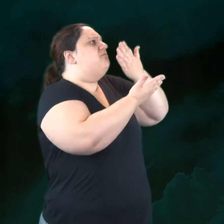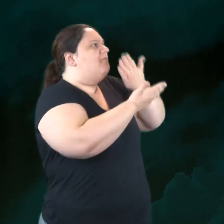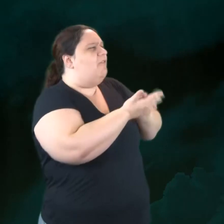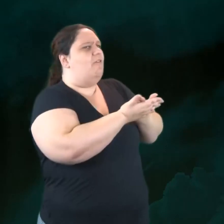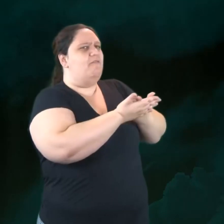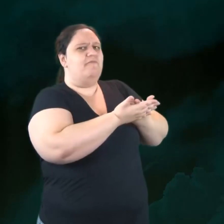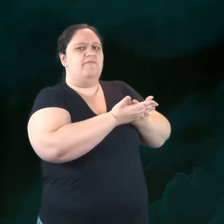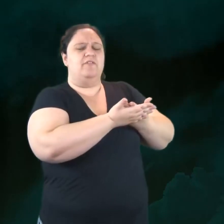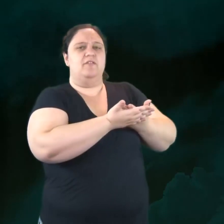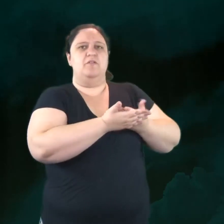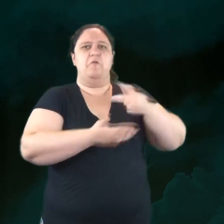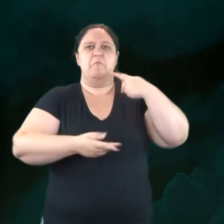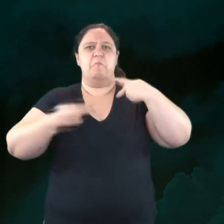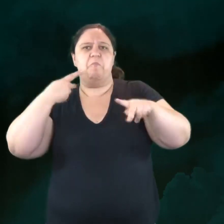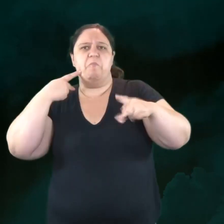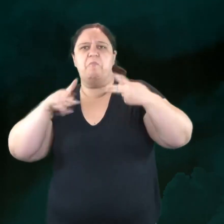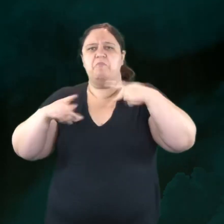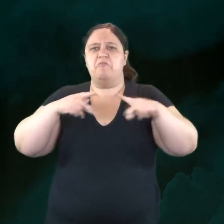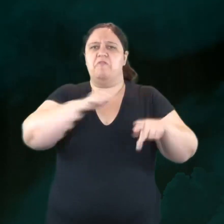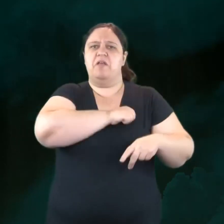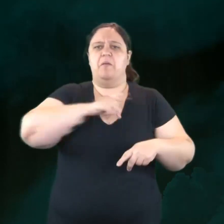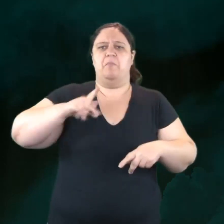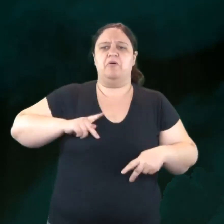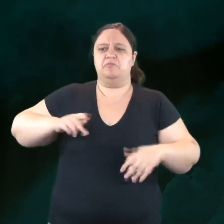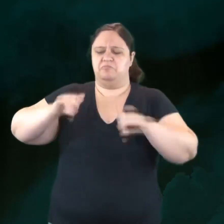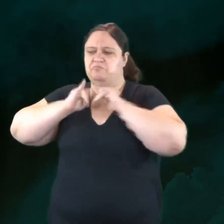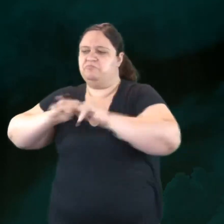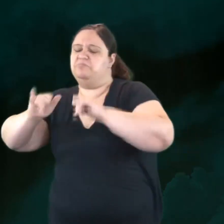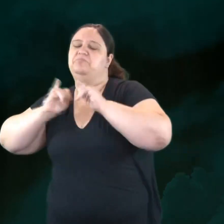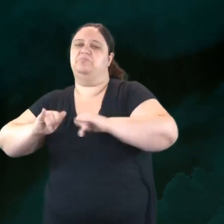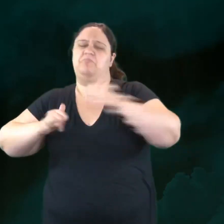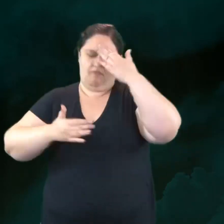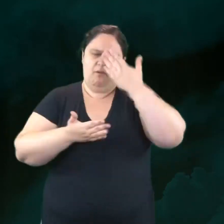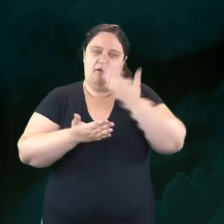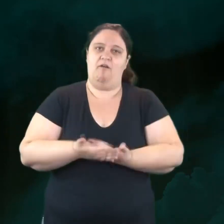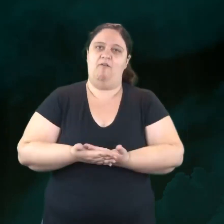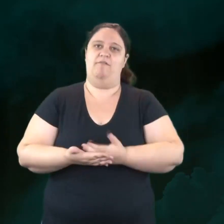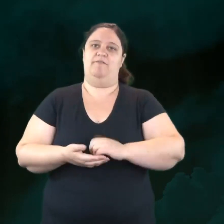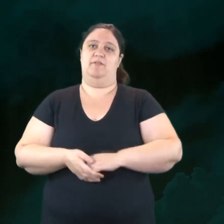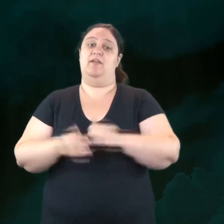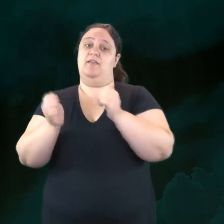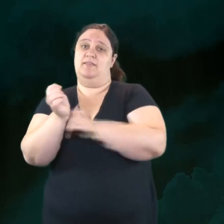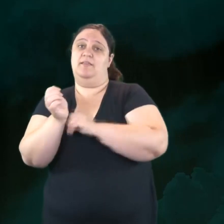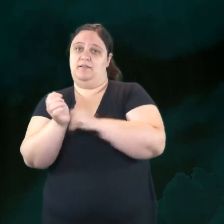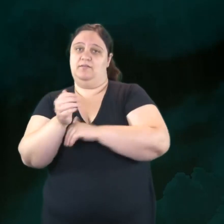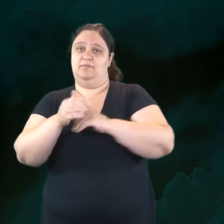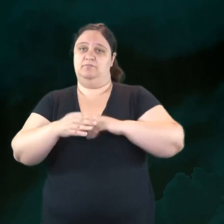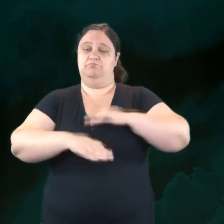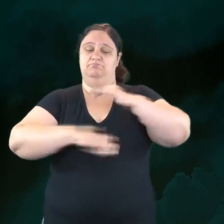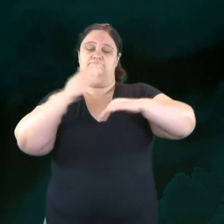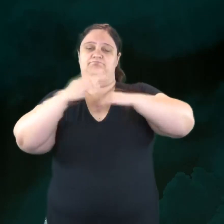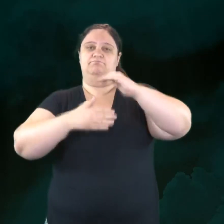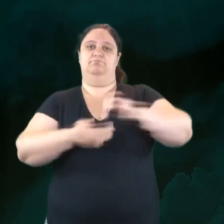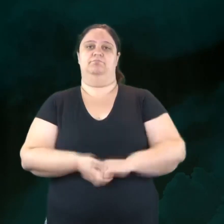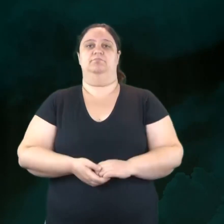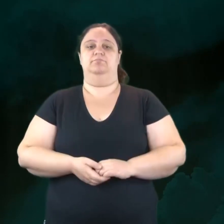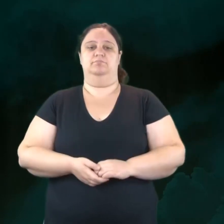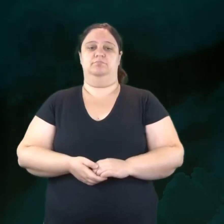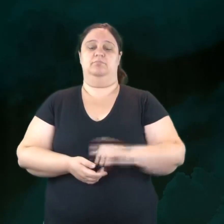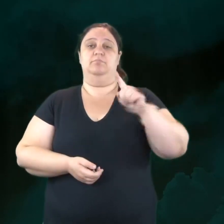dos profetas, por meio dos apóstolos. Esse é o progresso, segredo do progresso espiritual. Bom, outro item aí vem